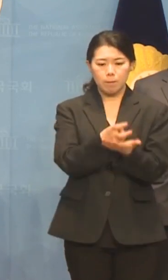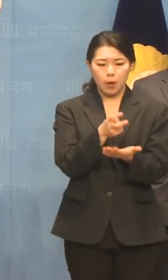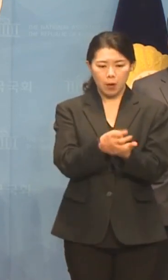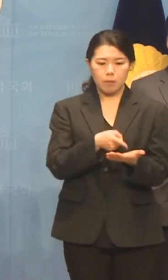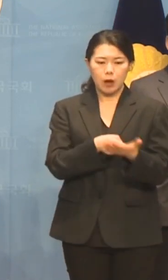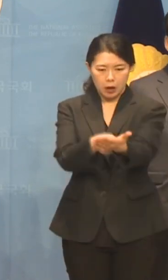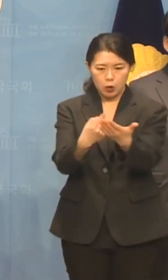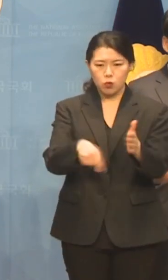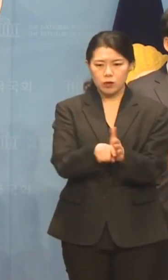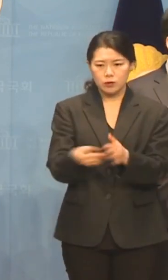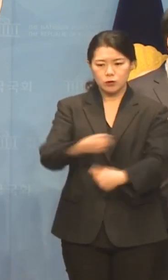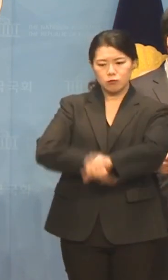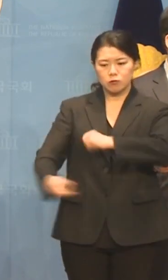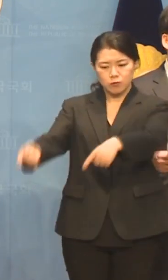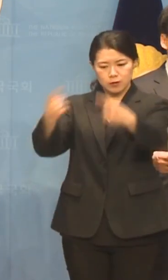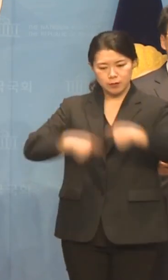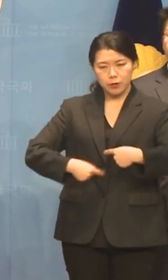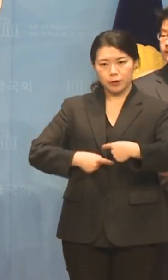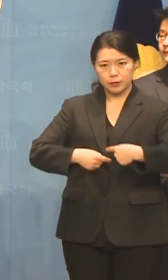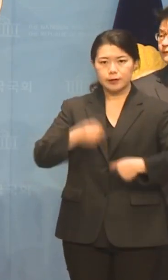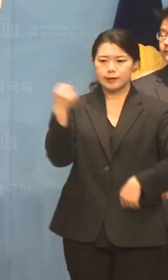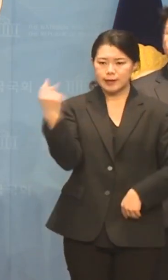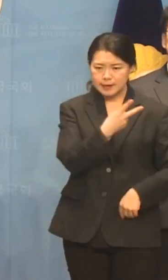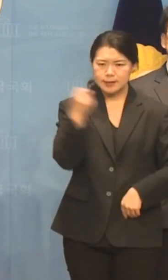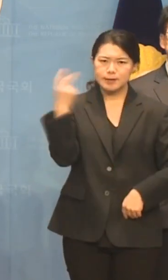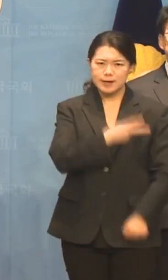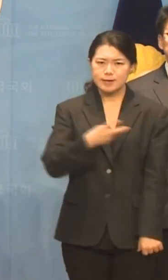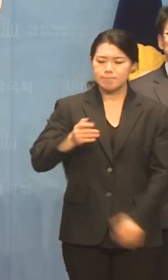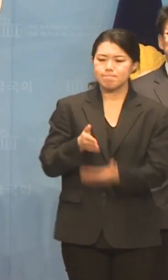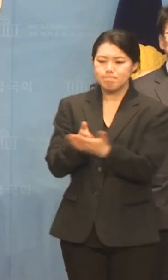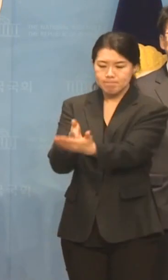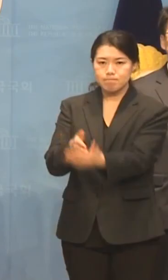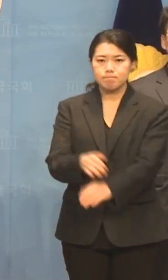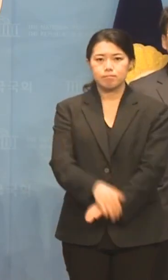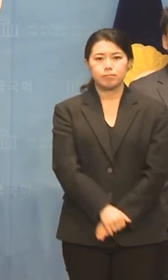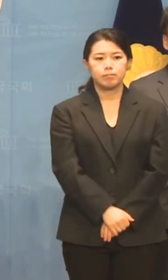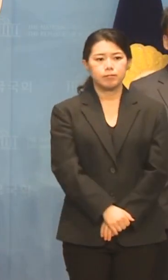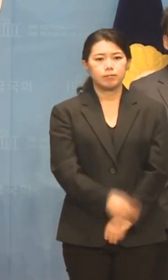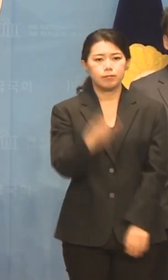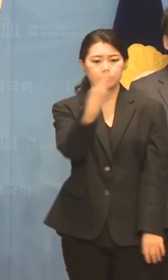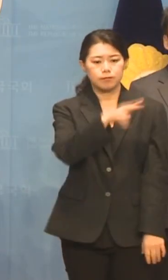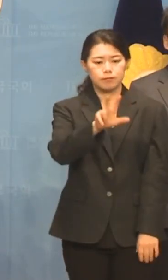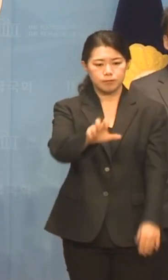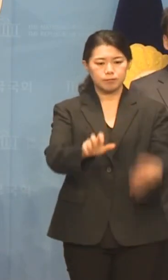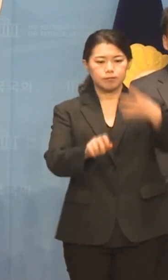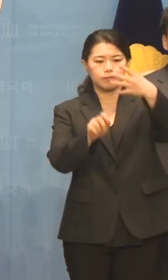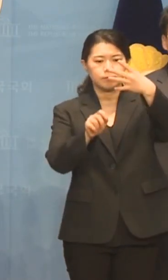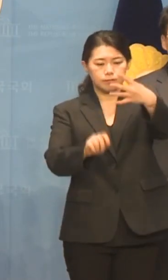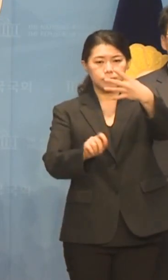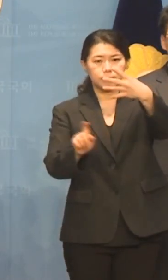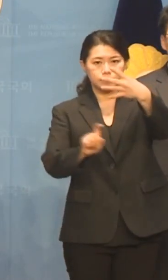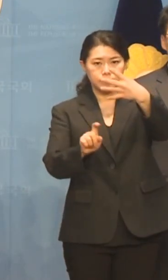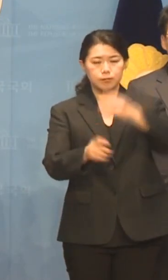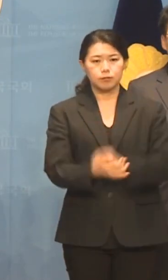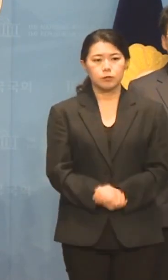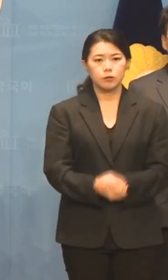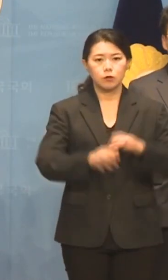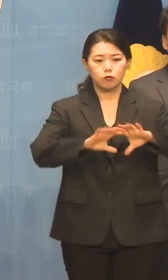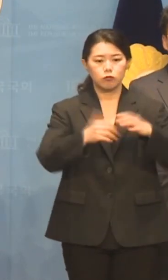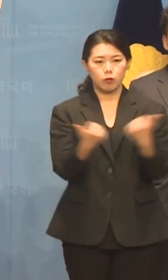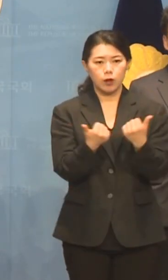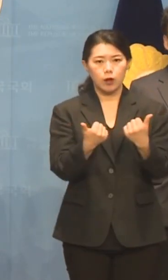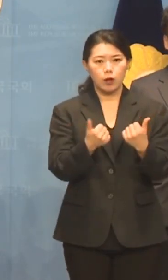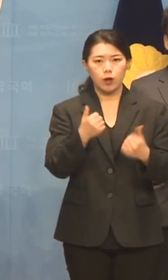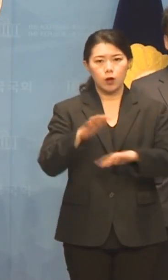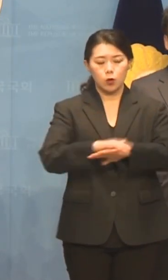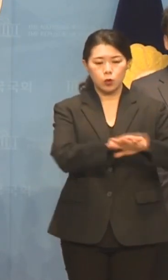전향적 자세로 협력할 것을 다시 한번 강력히 촉구한다. 2025년 4월 10일 국회